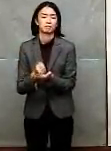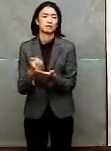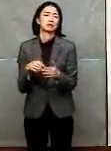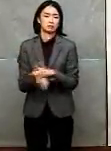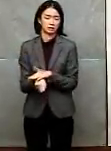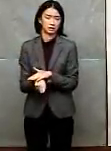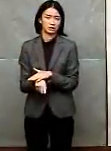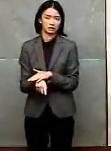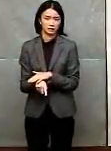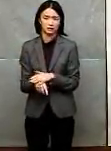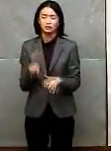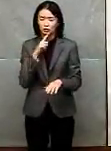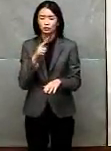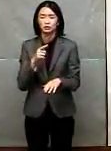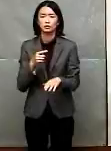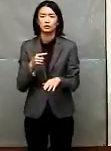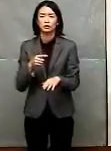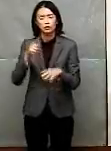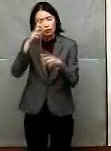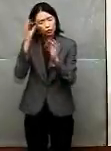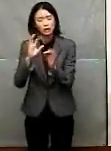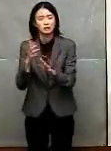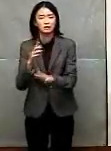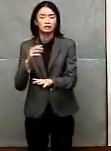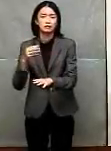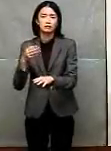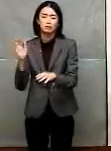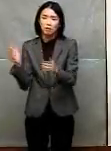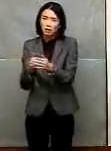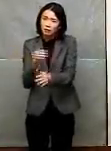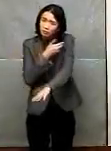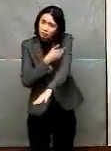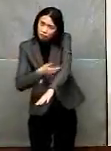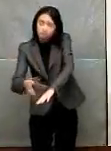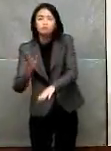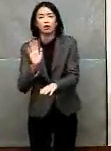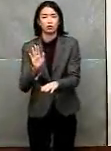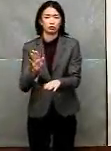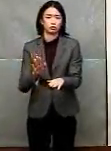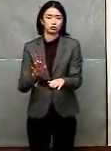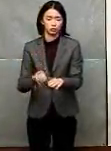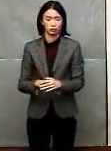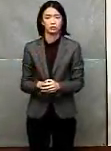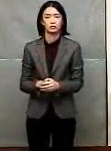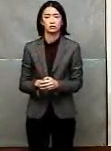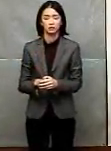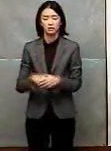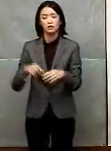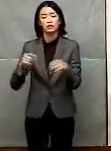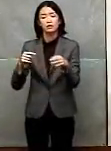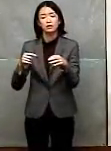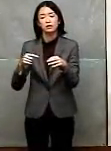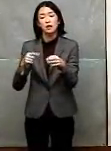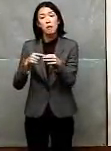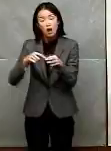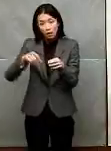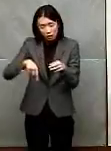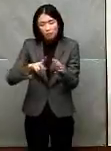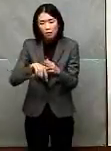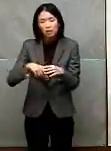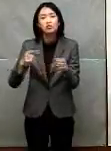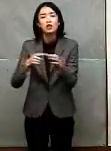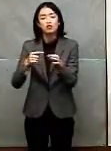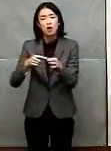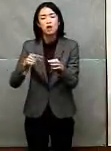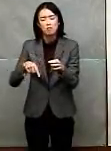ストーリーといいますか、そういうことが背景にございました。 さくらんぼは